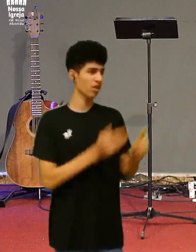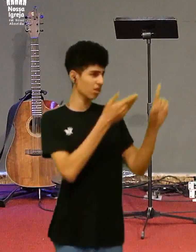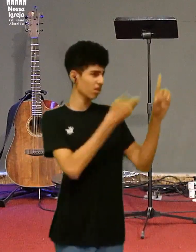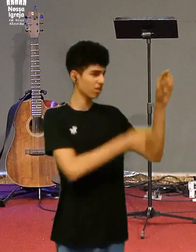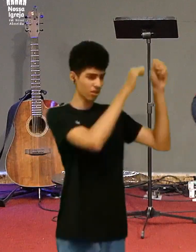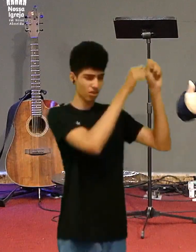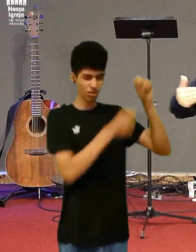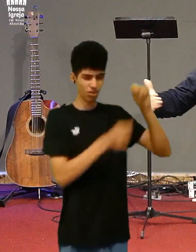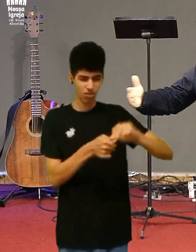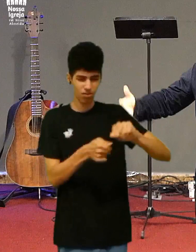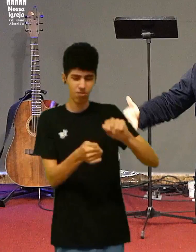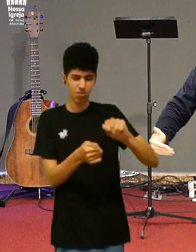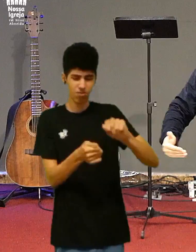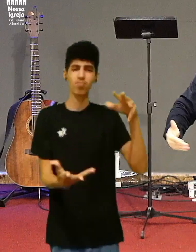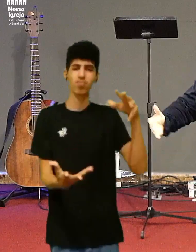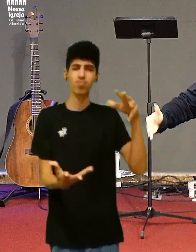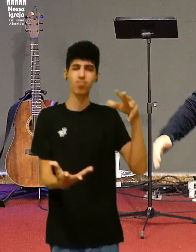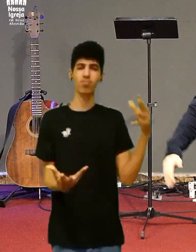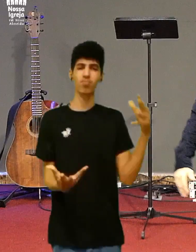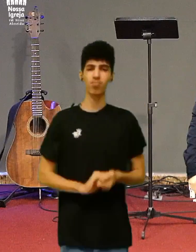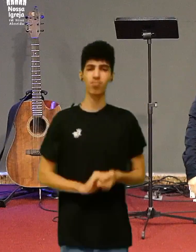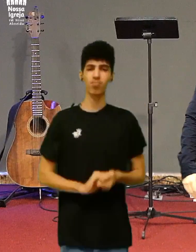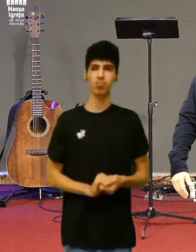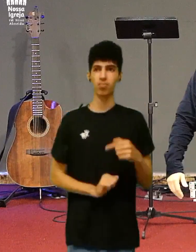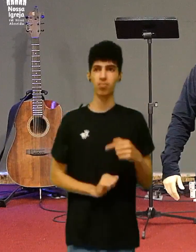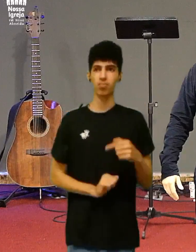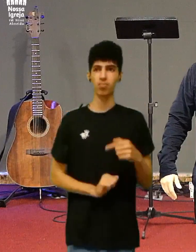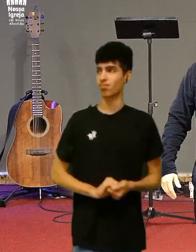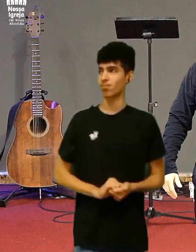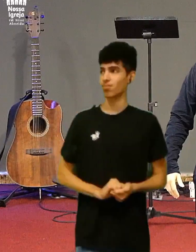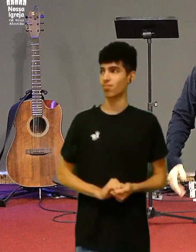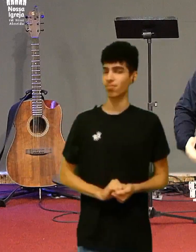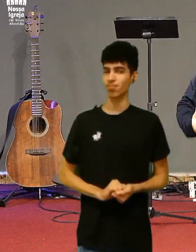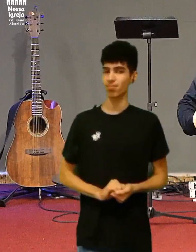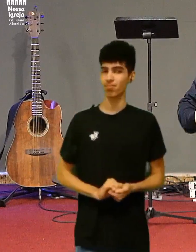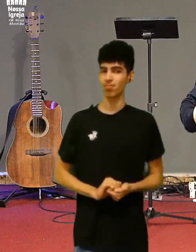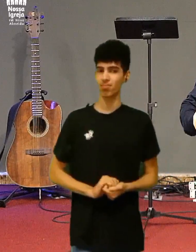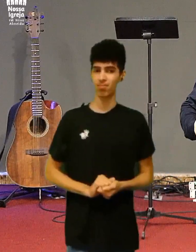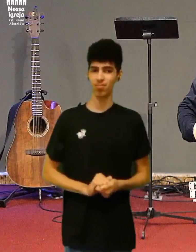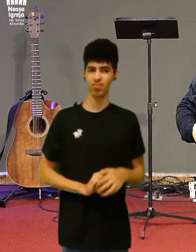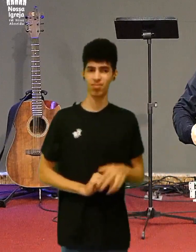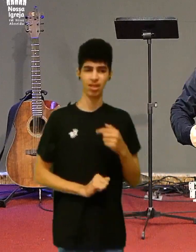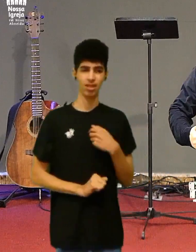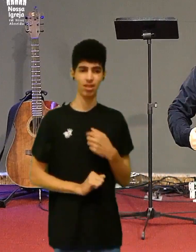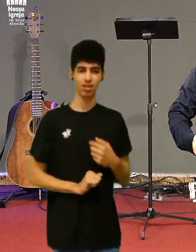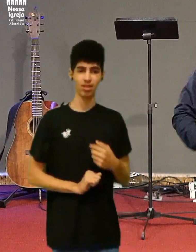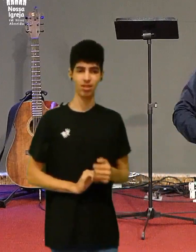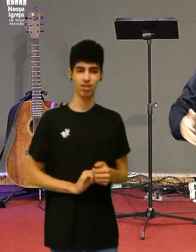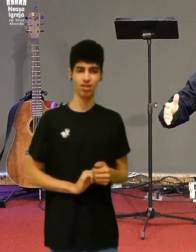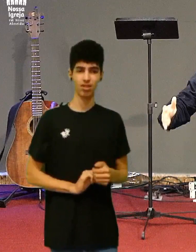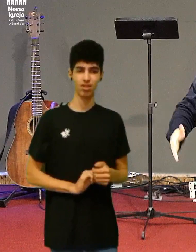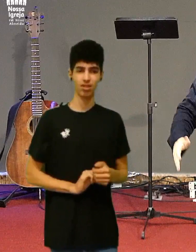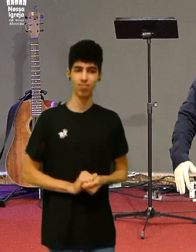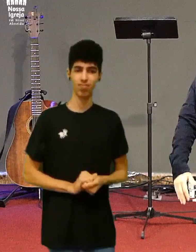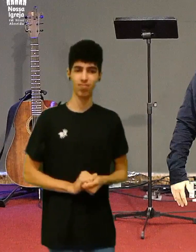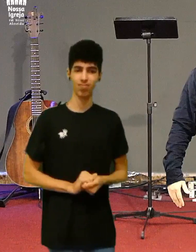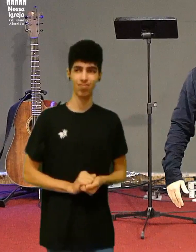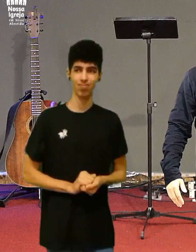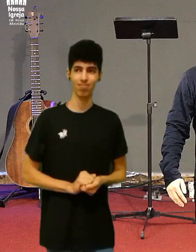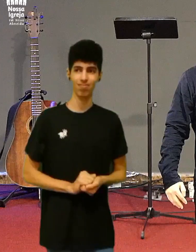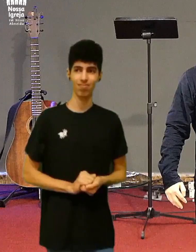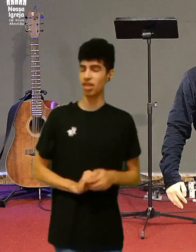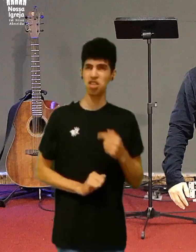Eu não sou romântico com relação a avivamento. Eu não acho que um reavivamento vai resolver todos os nossos